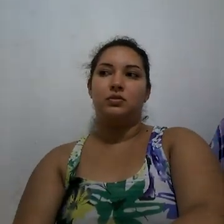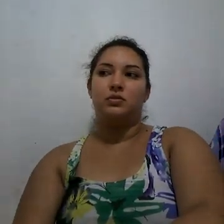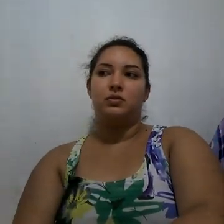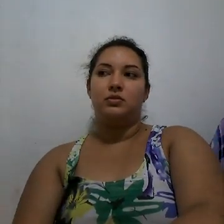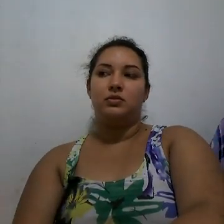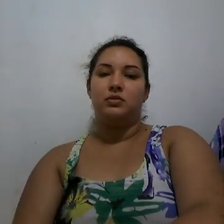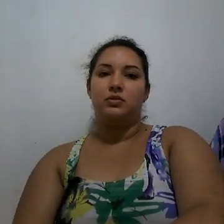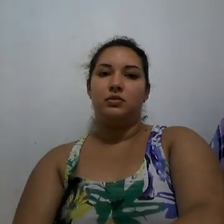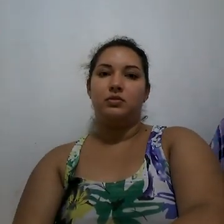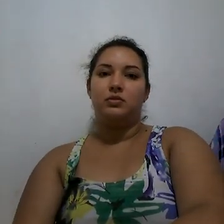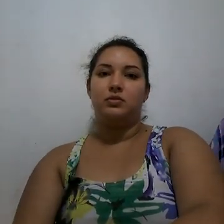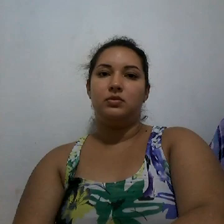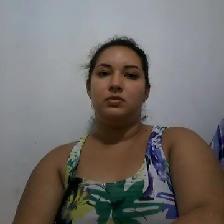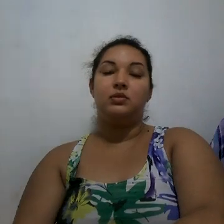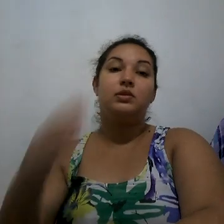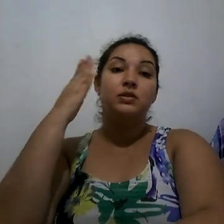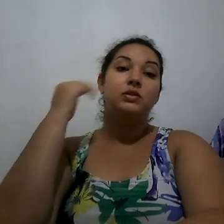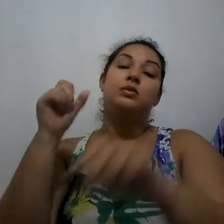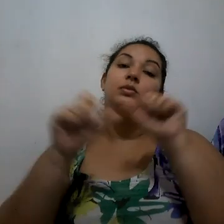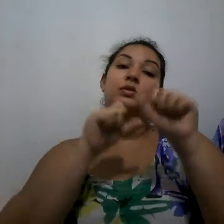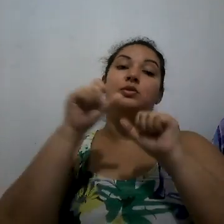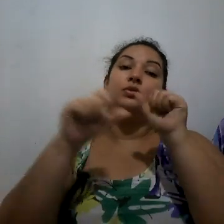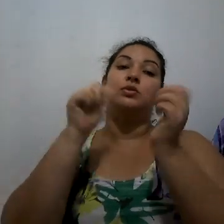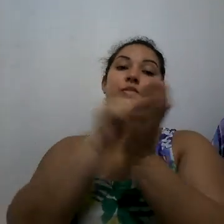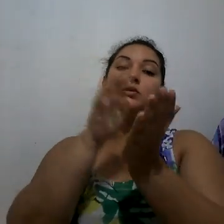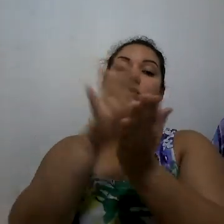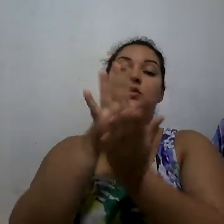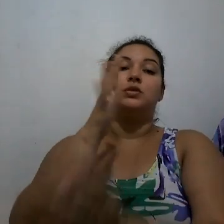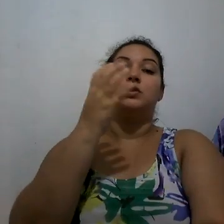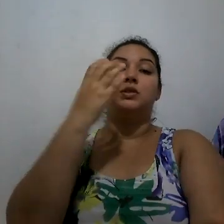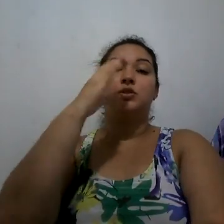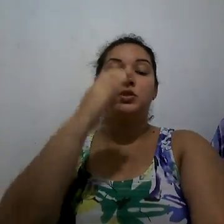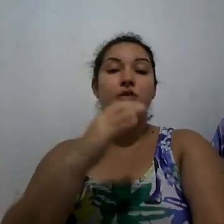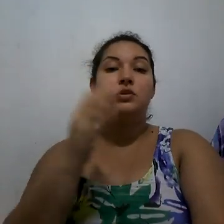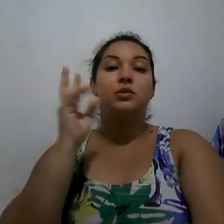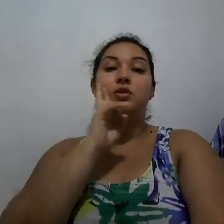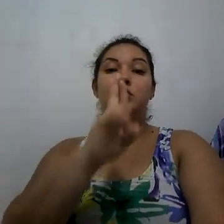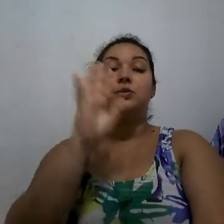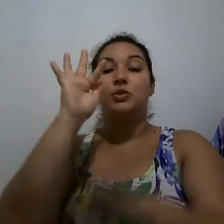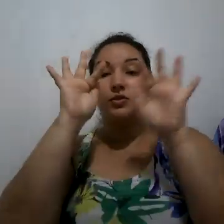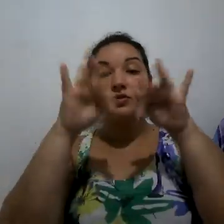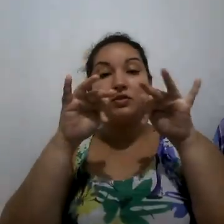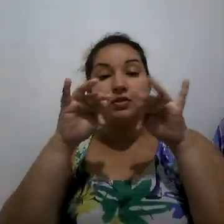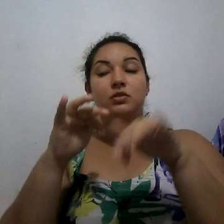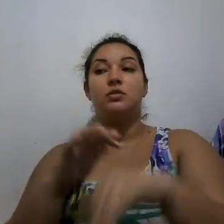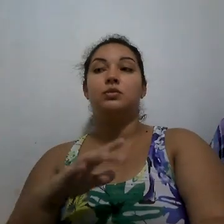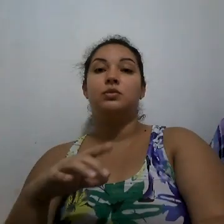fazer esse arredondamento, saber transformar para uma notação científica, para que o nosso resultado final ele seja o mais próximo do